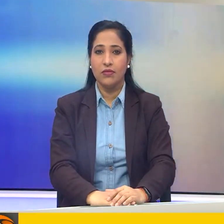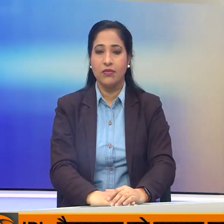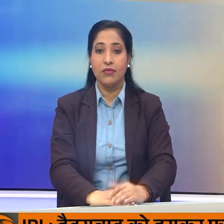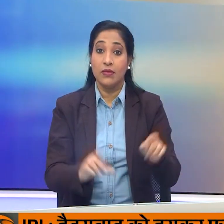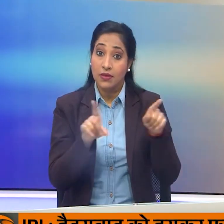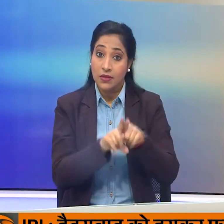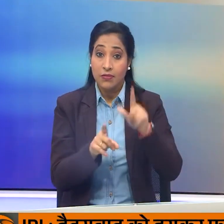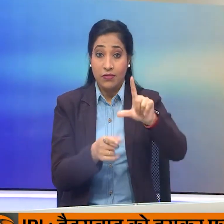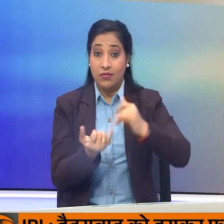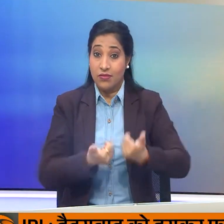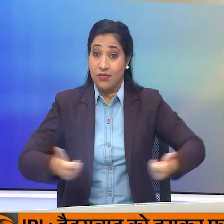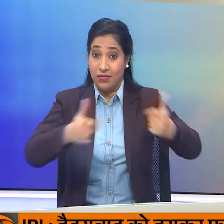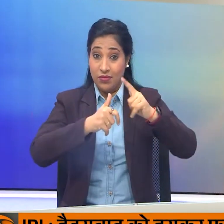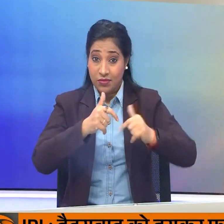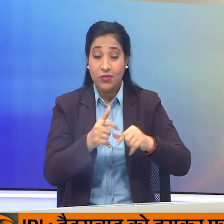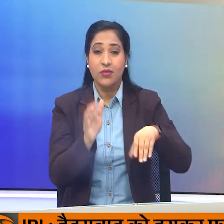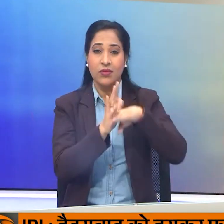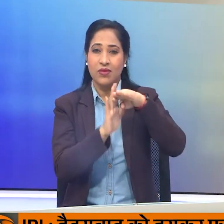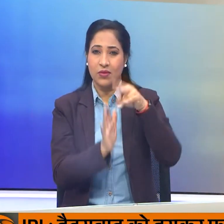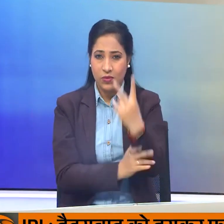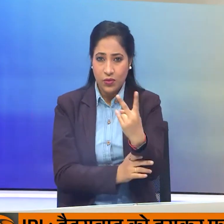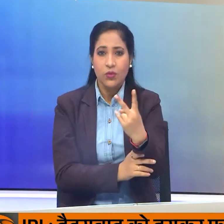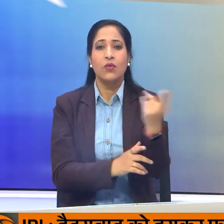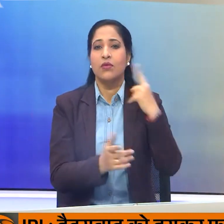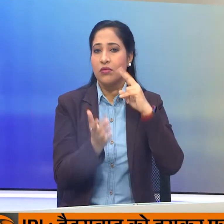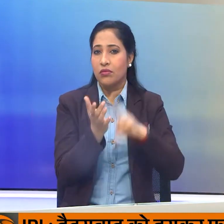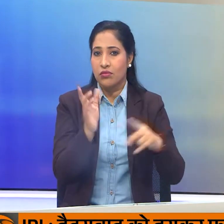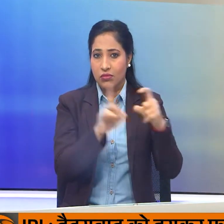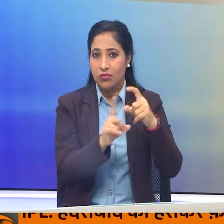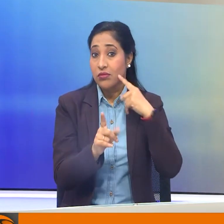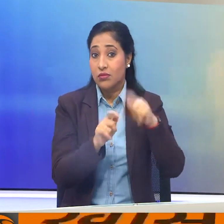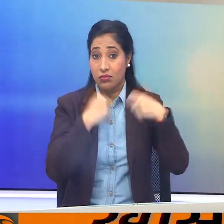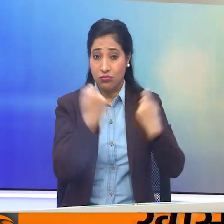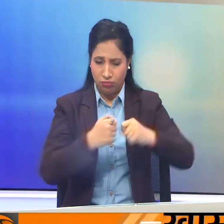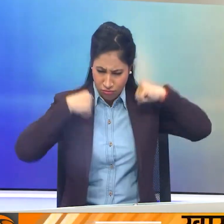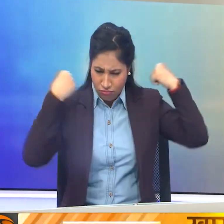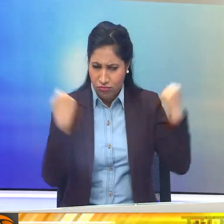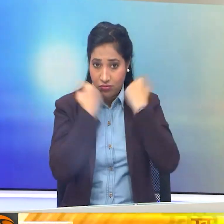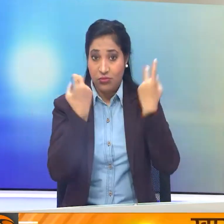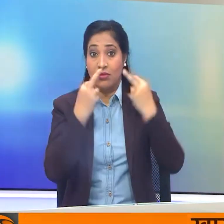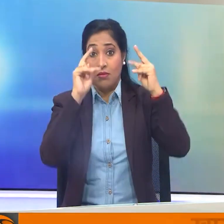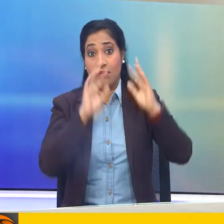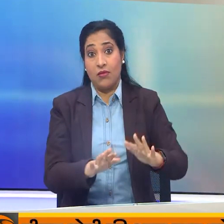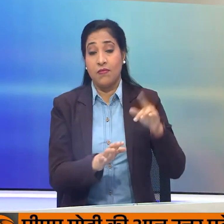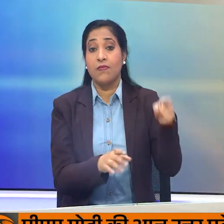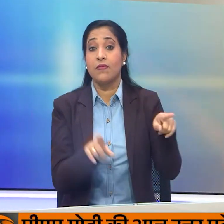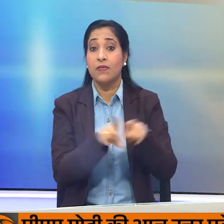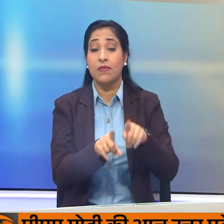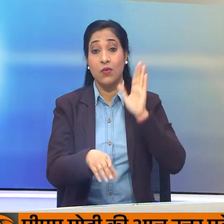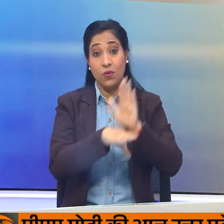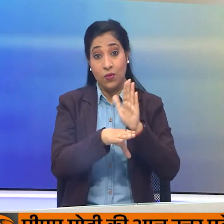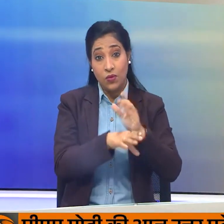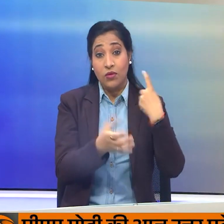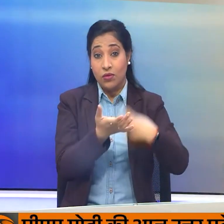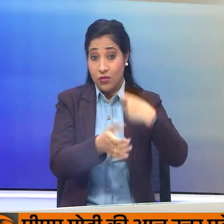और वहीं लोकसभा चुनाव के बाकी 2 चरणों के लिए विपक्षी इंडी गठबंधन भी ने भी पूरी ताकत इन दिनों झोंक दी है। कांग्रेस नेता